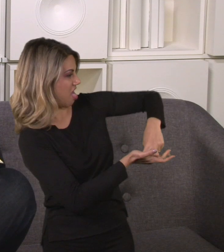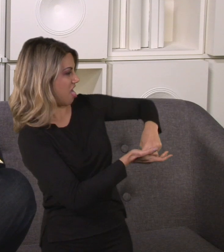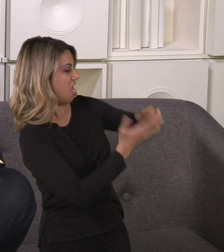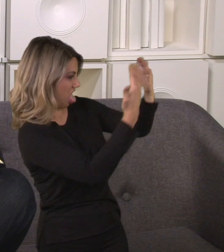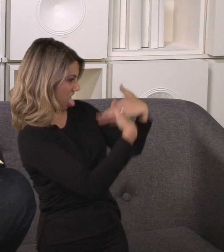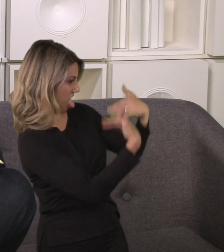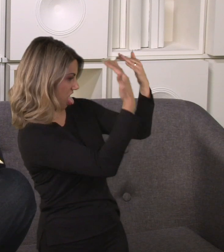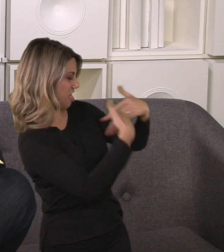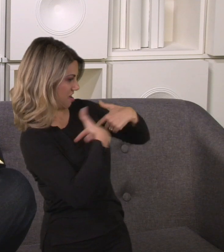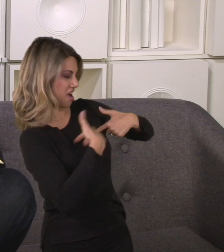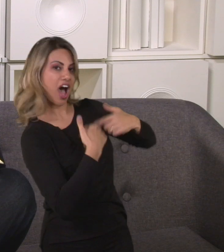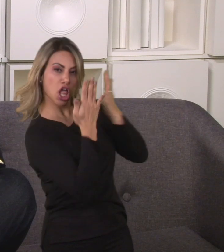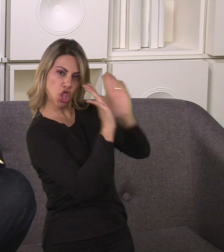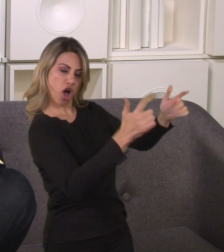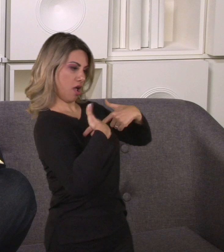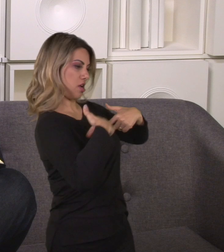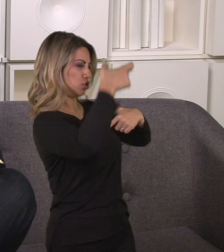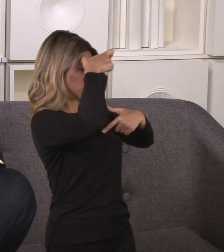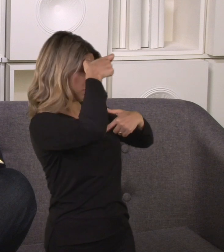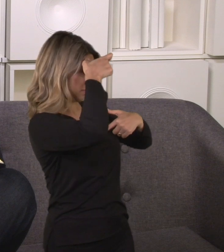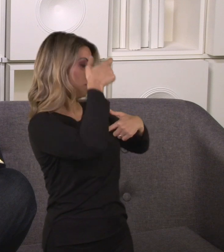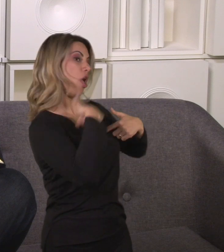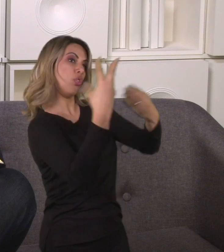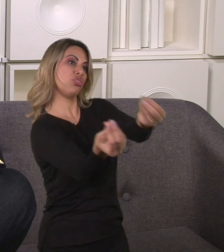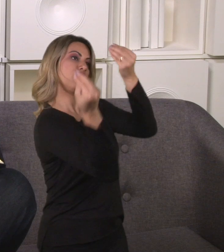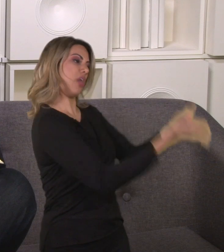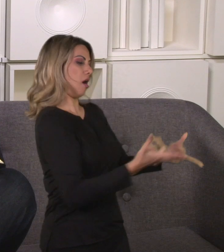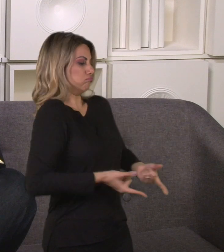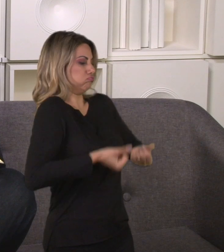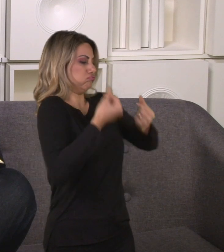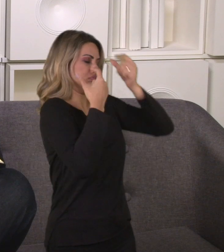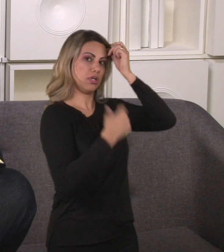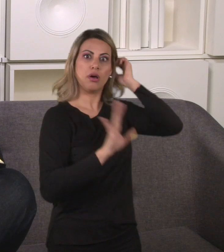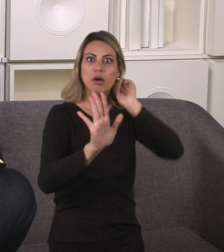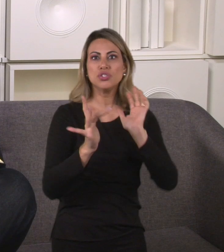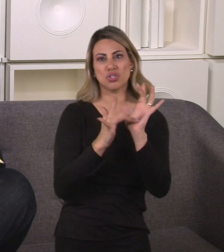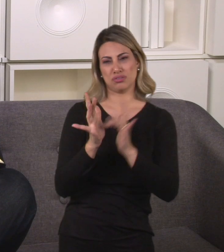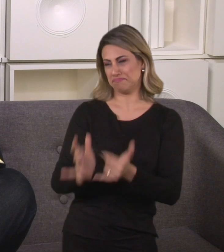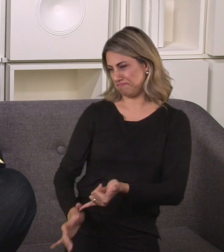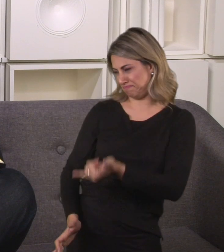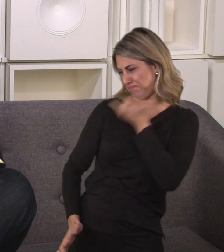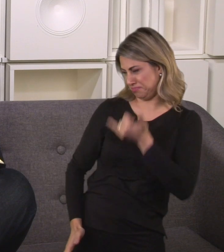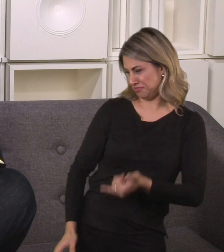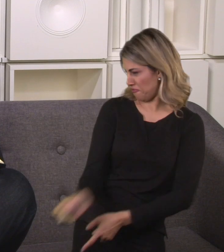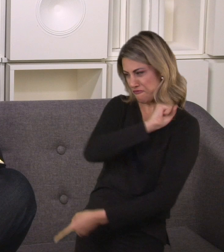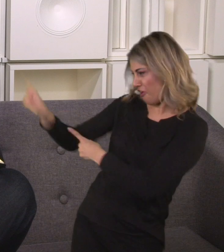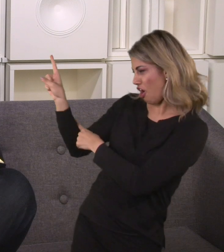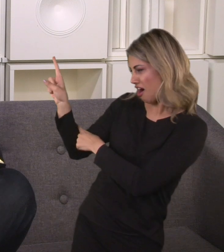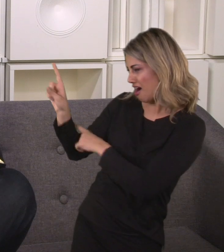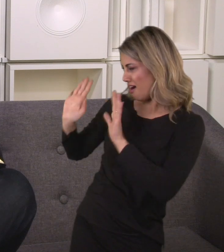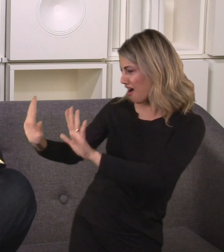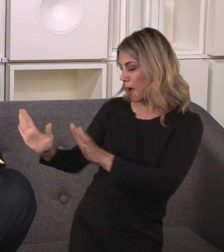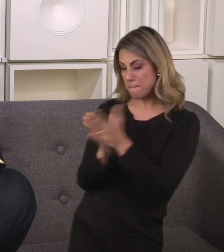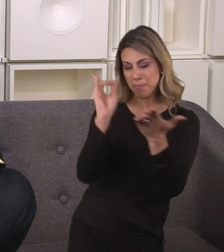adorares. Jesus lhe disse: Retire-se, Satanás, pois está escrito: Adore o Senhor, o seu Deus, e só a